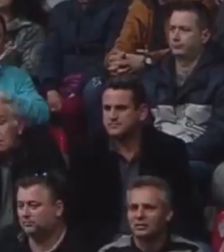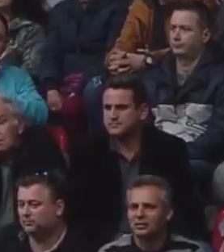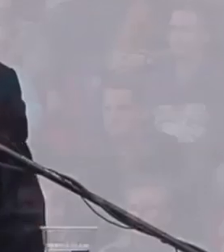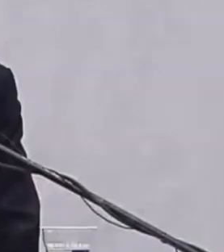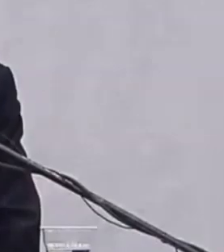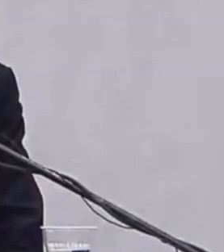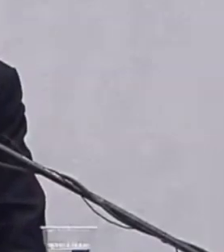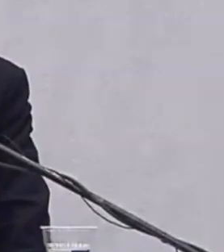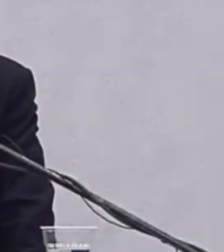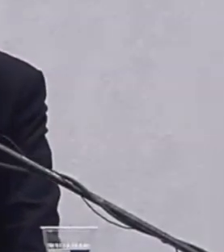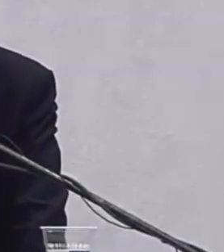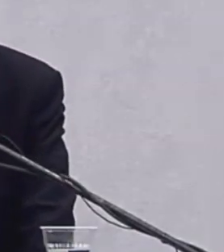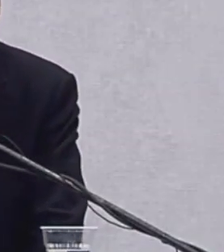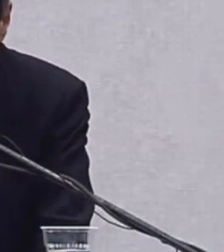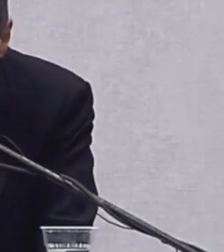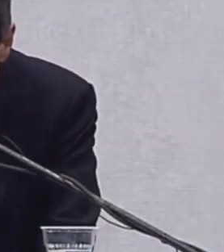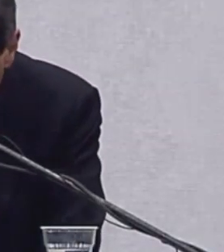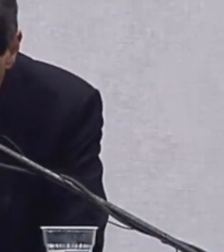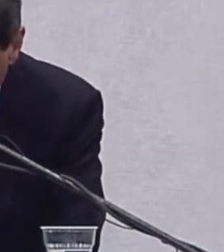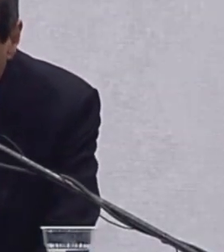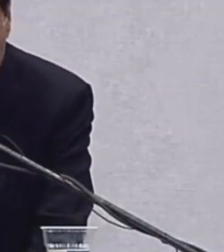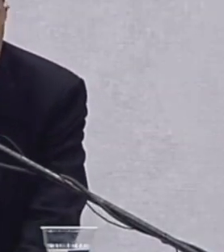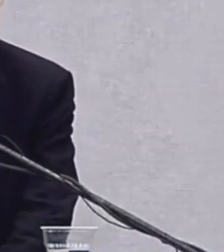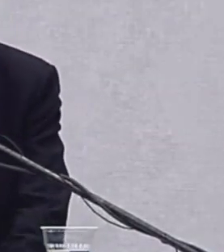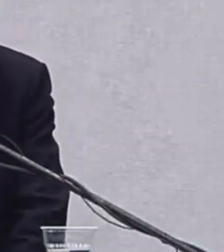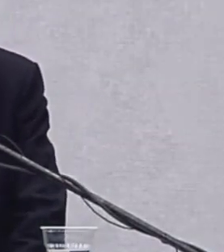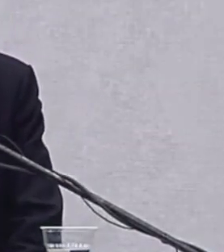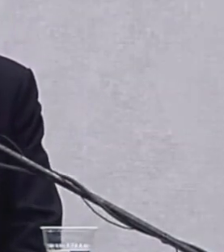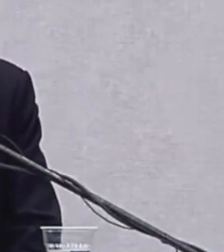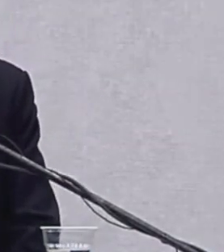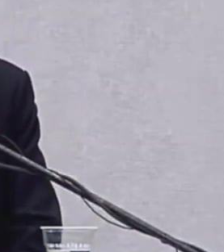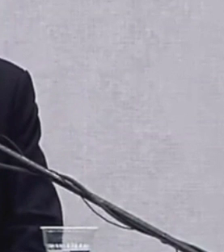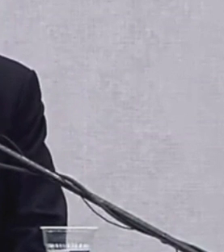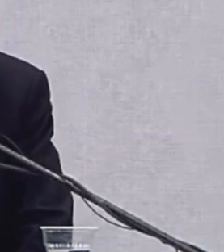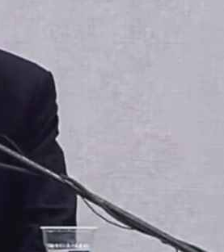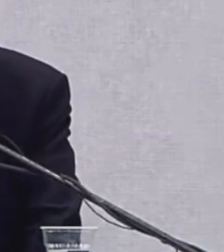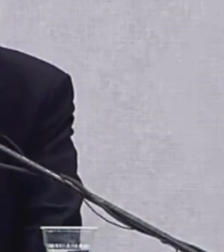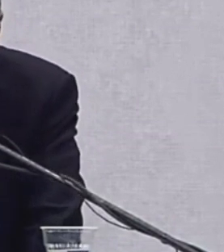προς μίμηση. Τη ζωή δεν την κέρδισαν ποτέ οι προσκυνημένοι.